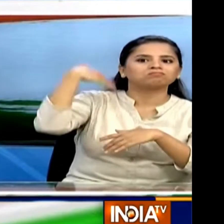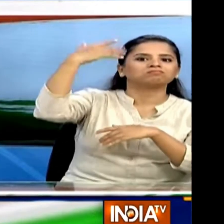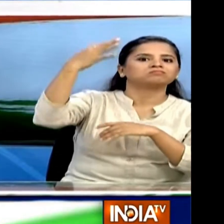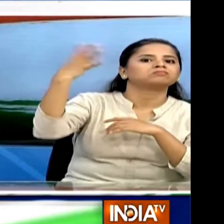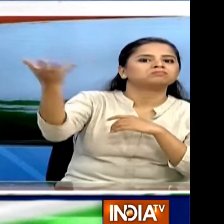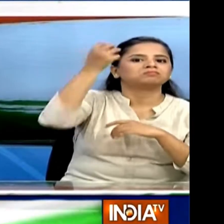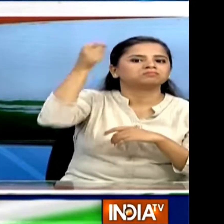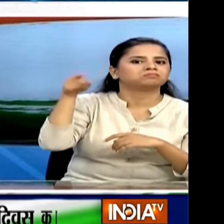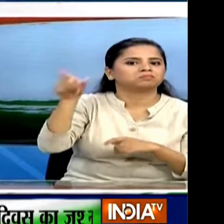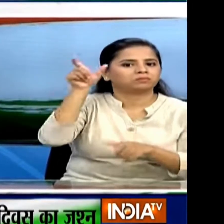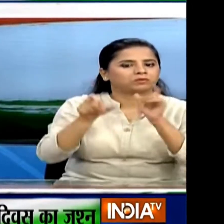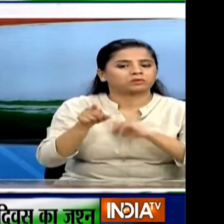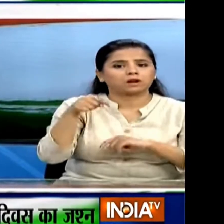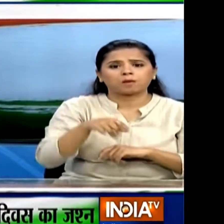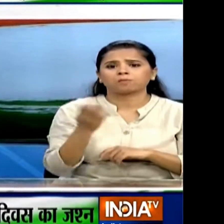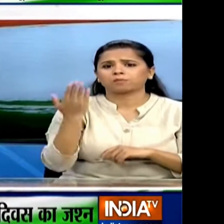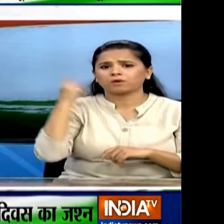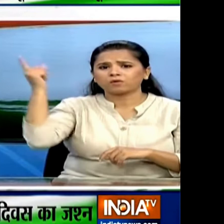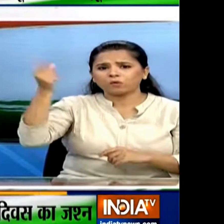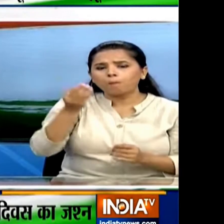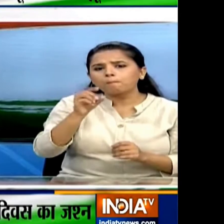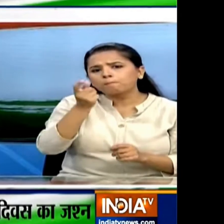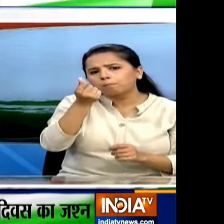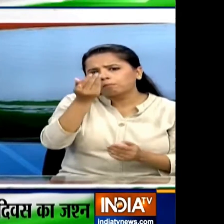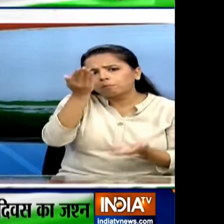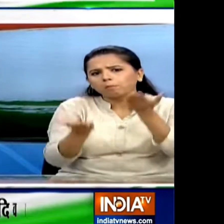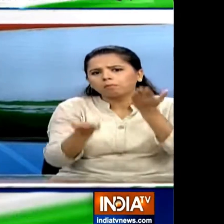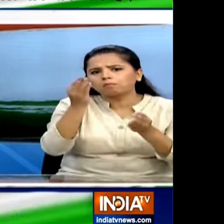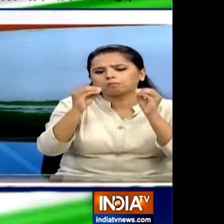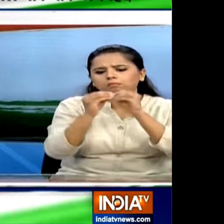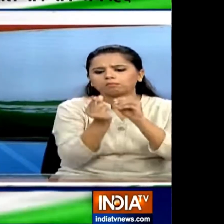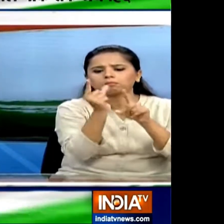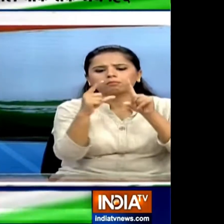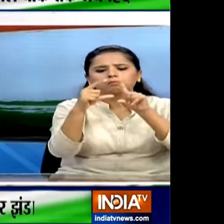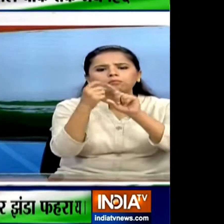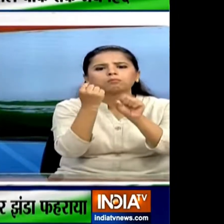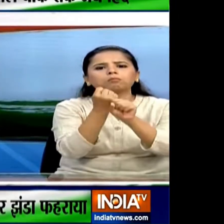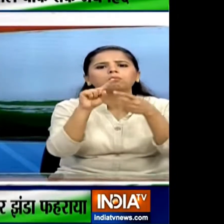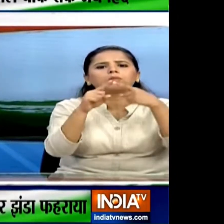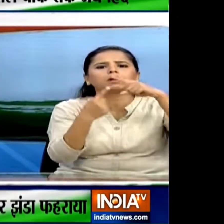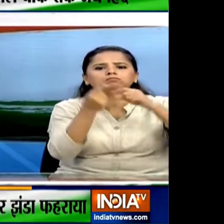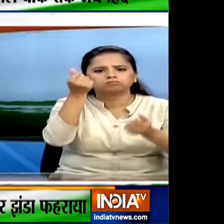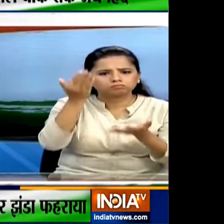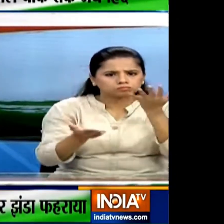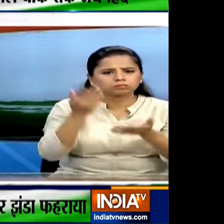हुए संसद के बजट सत्र का जिक्र करते हुए उम्मीद जताई कि आने